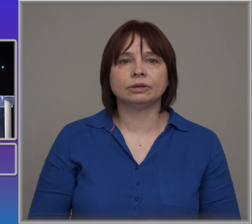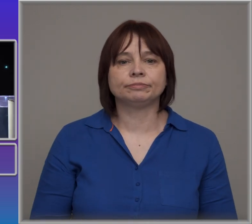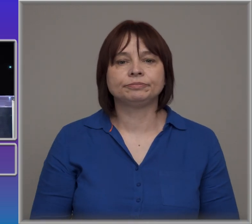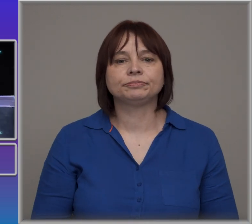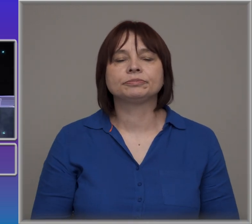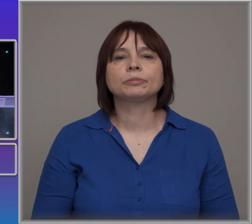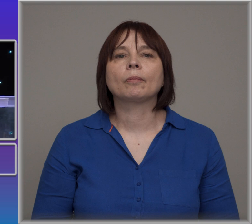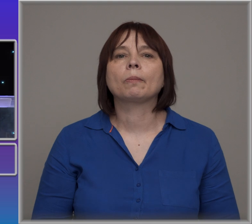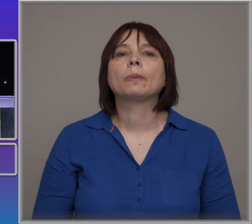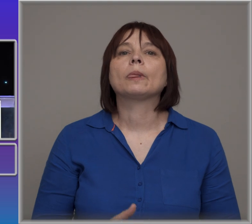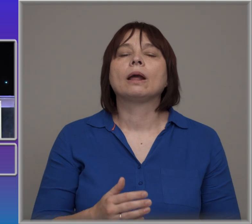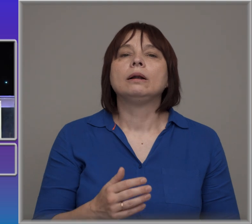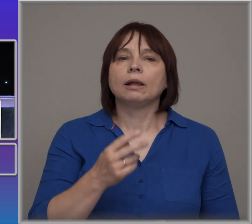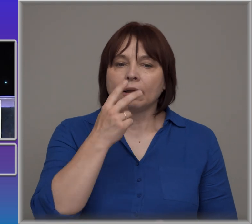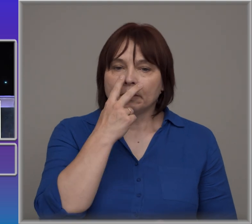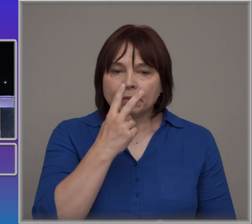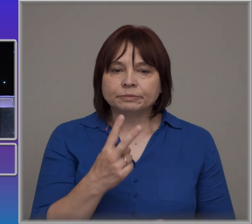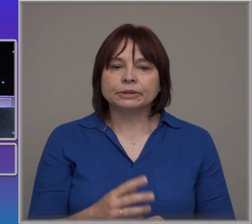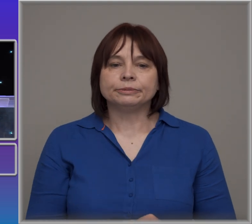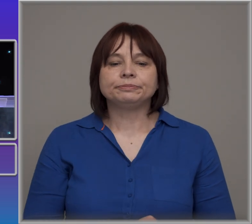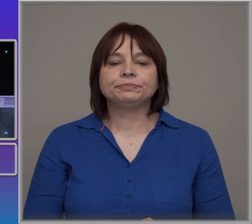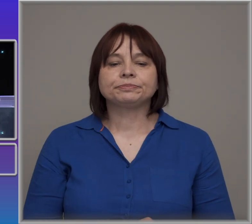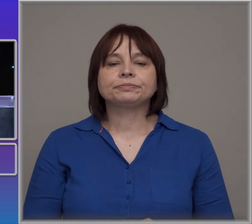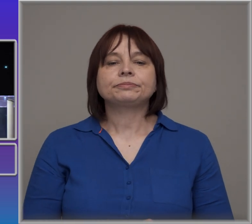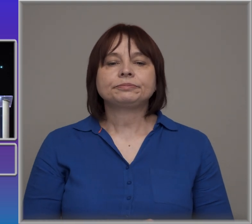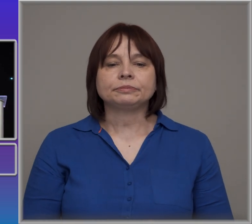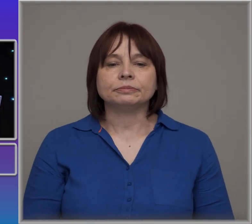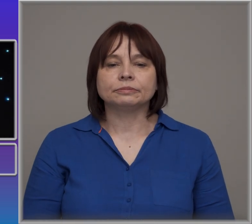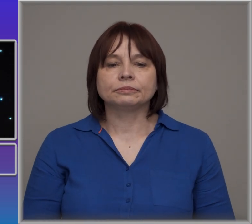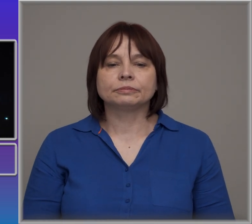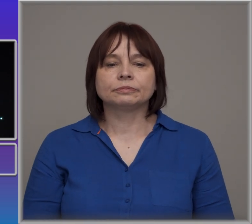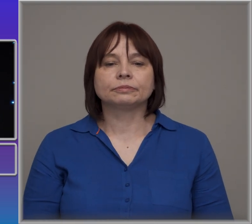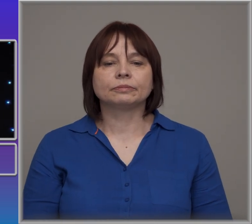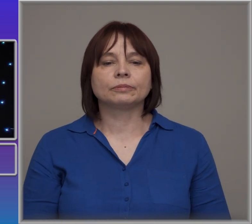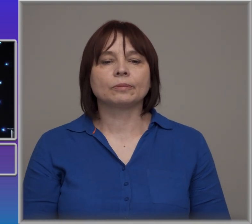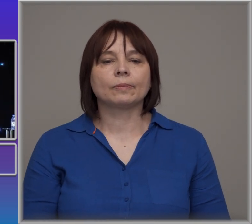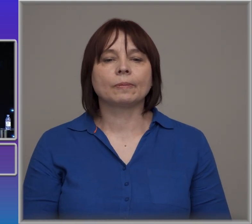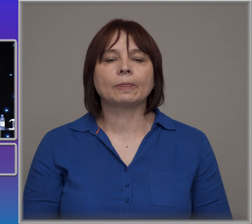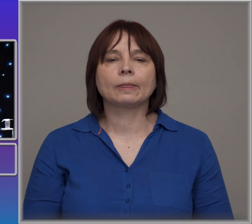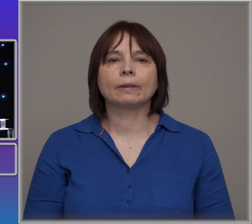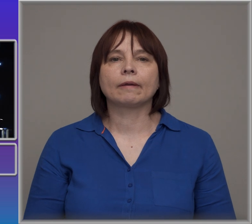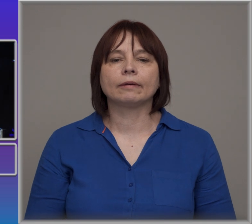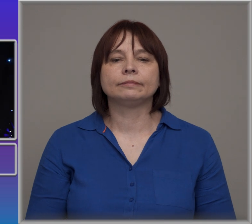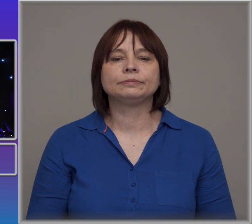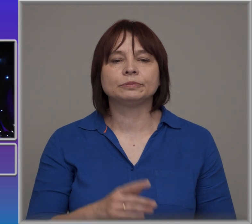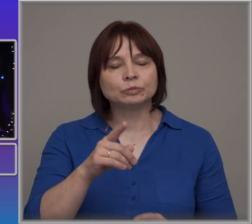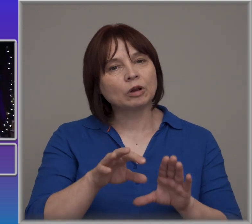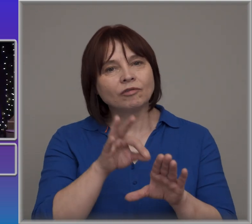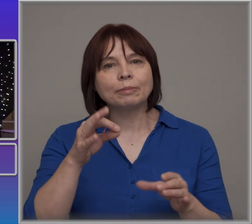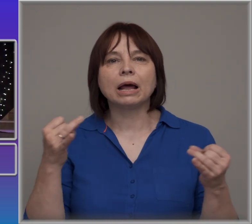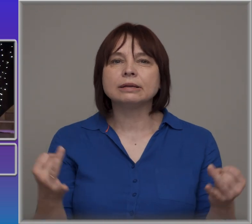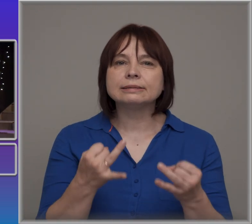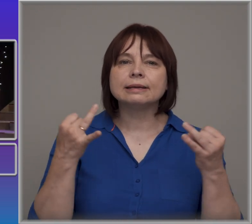мы видим Бога в труде, Бога в служении, Бога в заботе, и на протяжении всей остальной Библии Бог называет себя